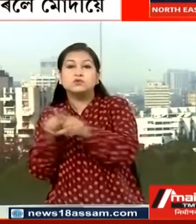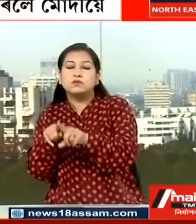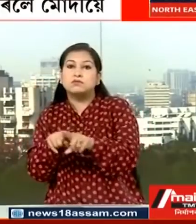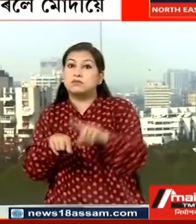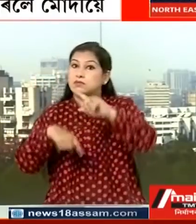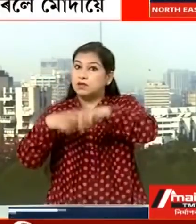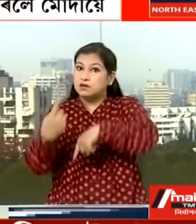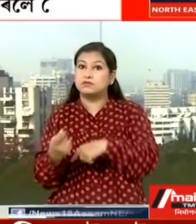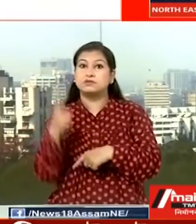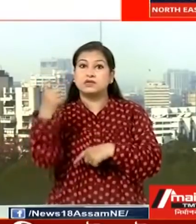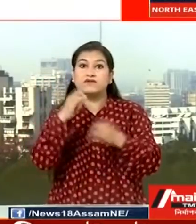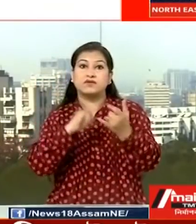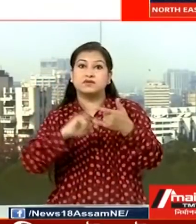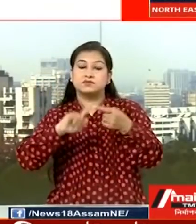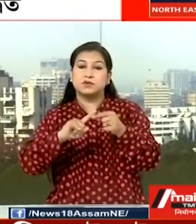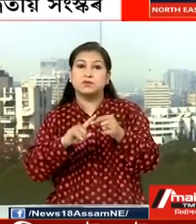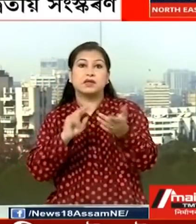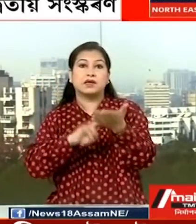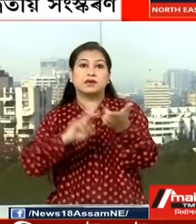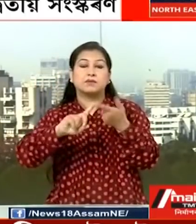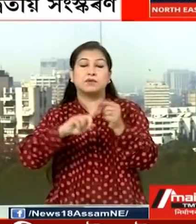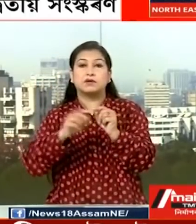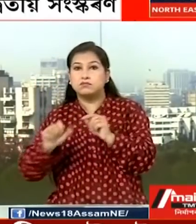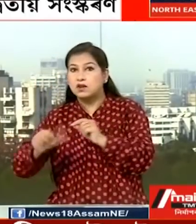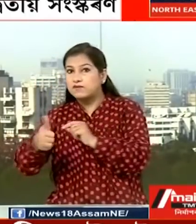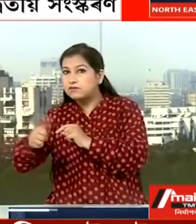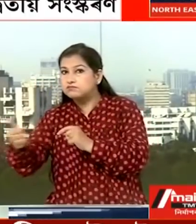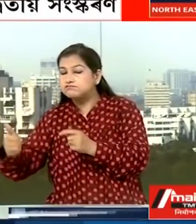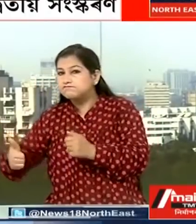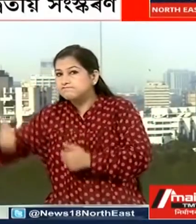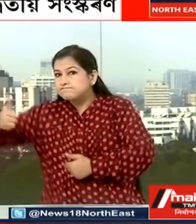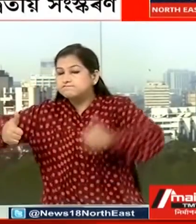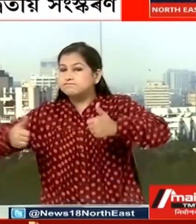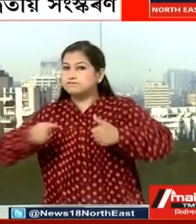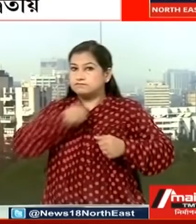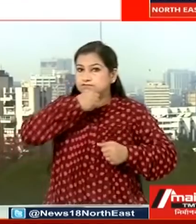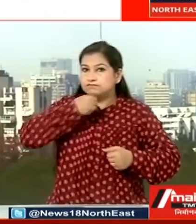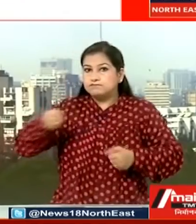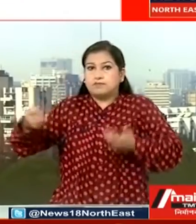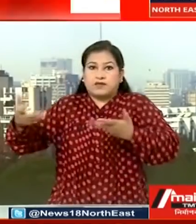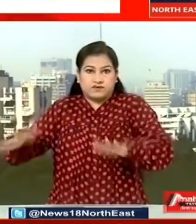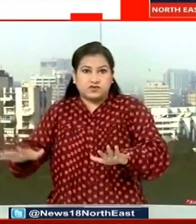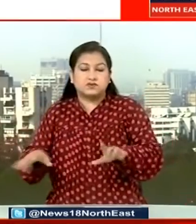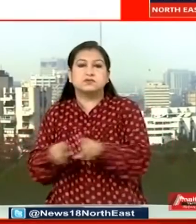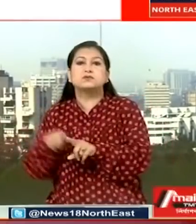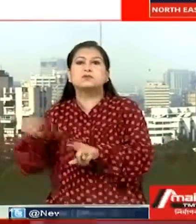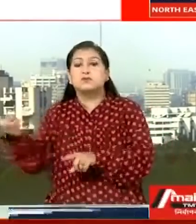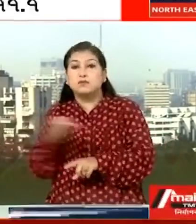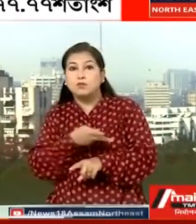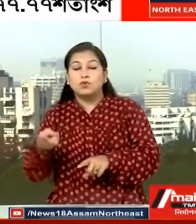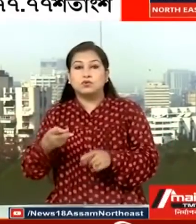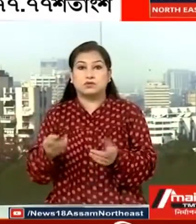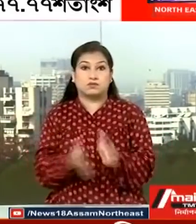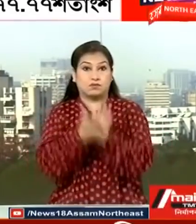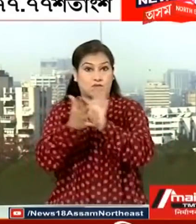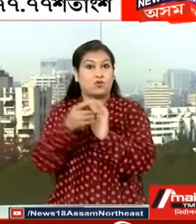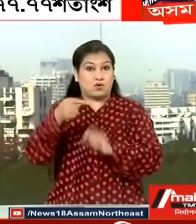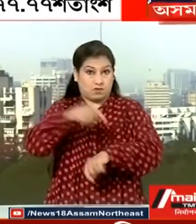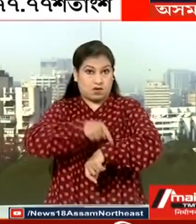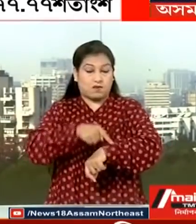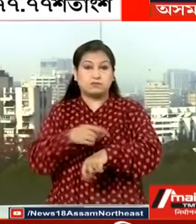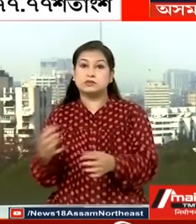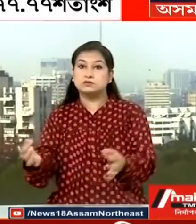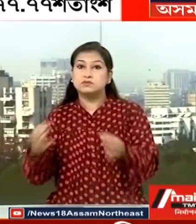सितंबर को शिक्षा नीति पर राज्यपालों के सम्मेलन को संबोधित कर चुके हैं। कॉन्क्लेव के दौरान शिक्षा क्षेत्र के